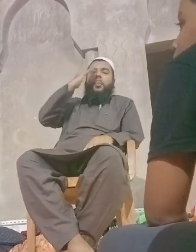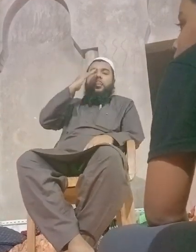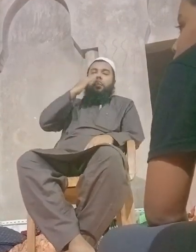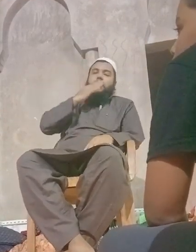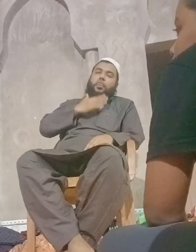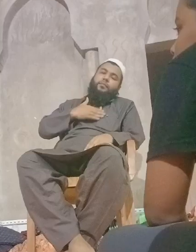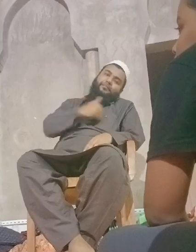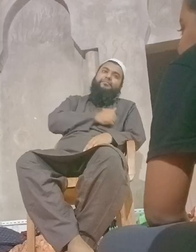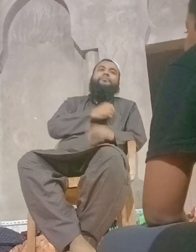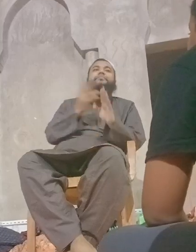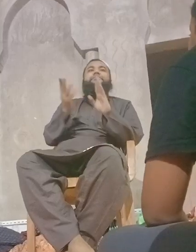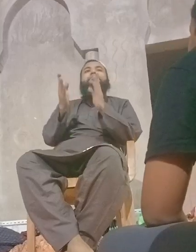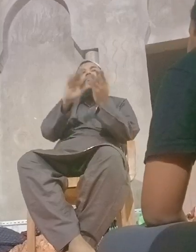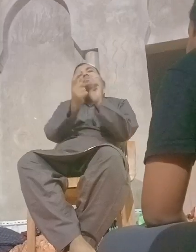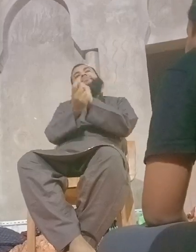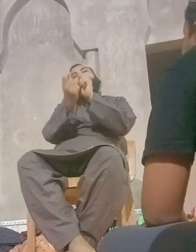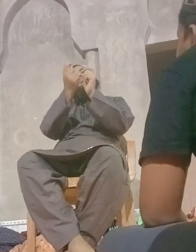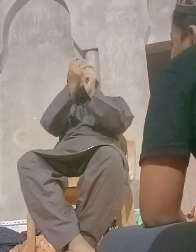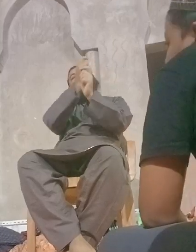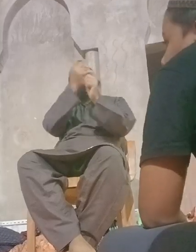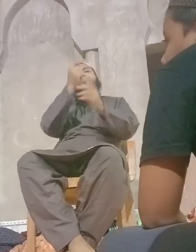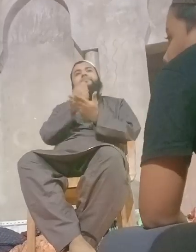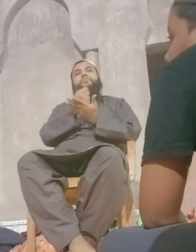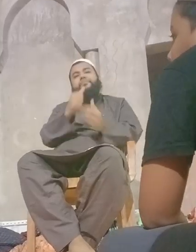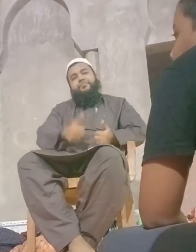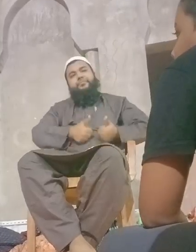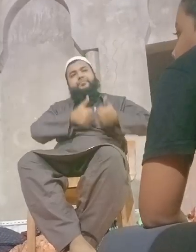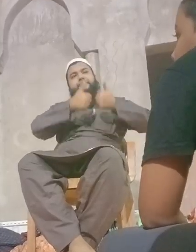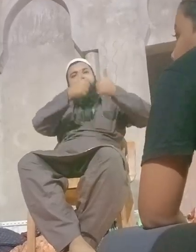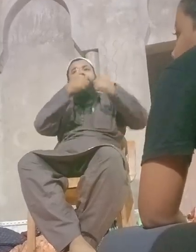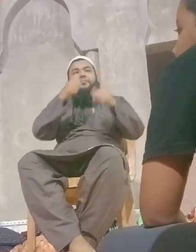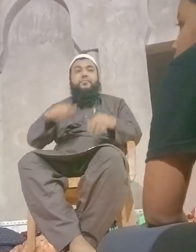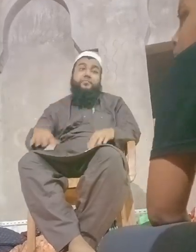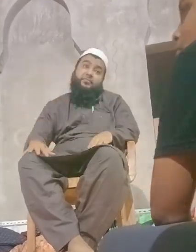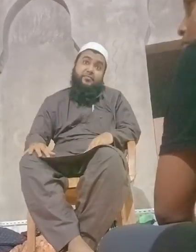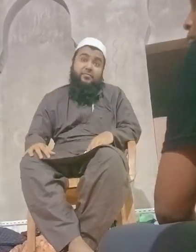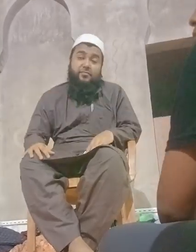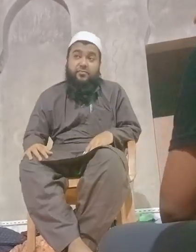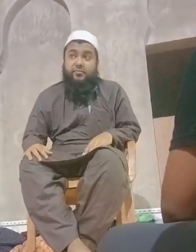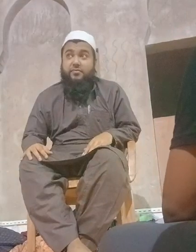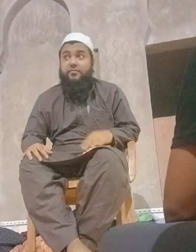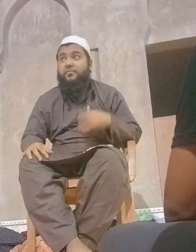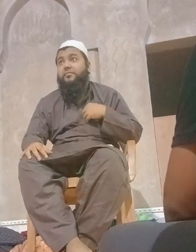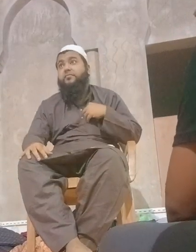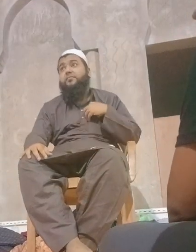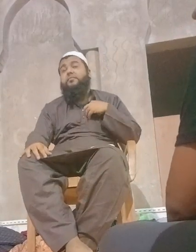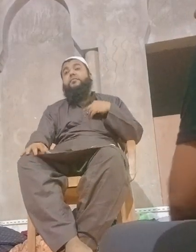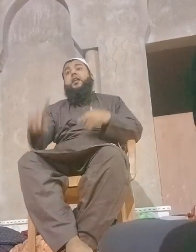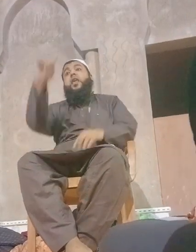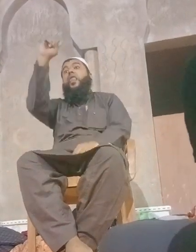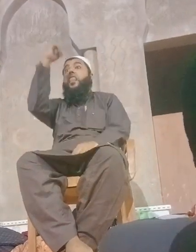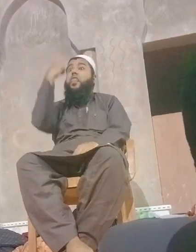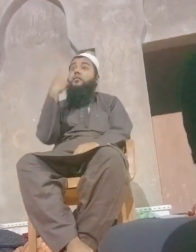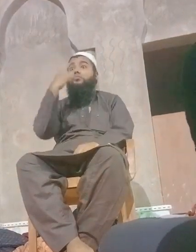করে দেবে। মেরে ভাই দোস্ত বুজুর্গ, আল্লাহকে দেখে ভয় করি। ও